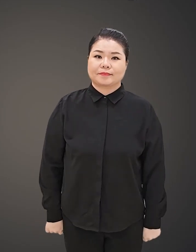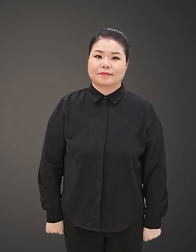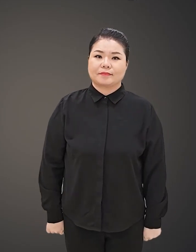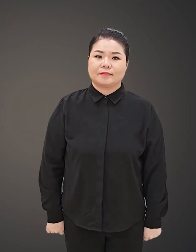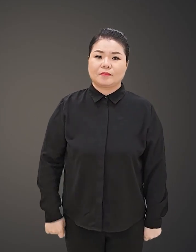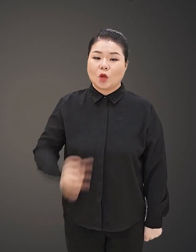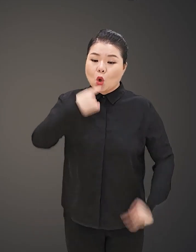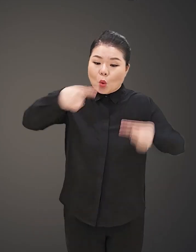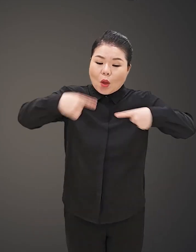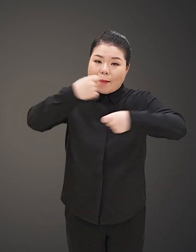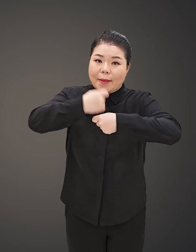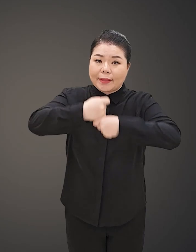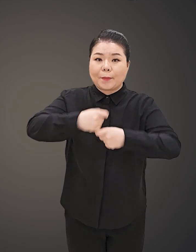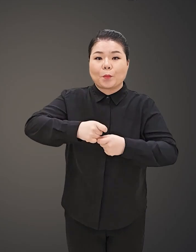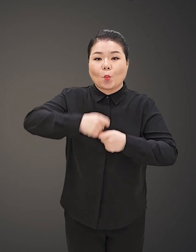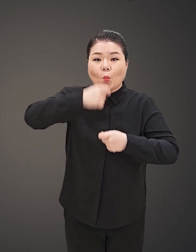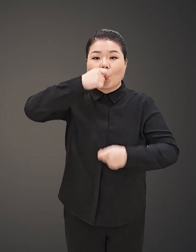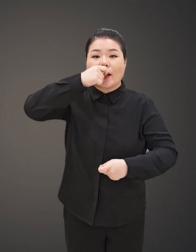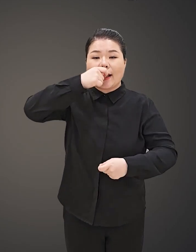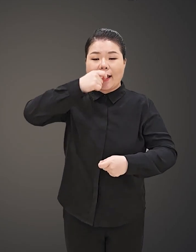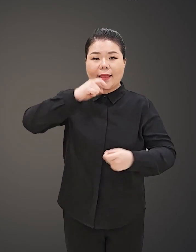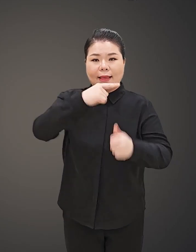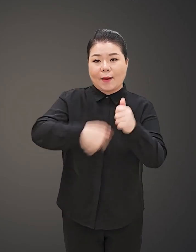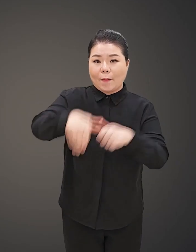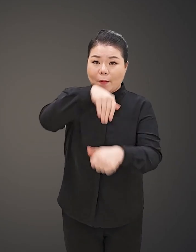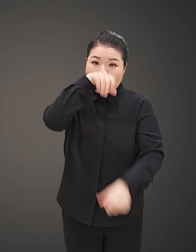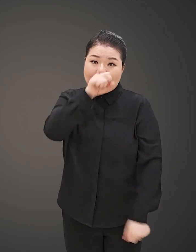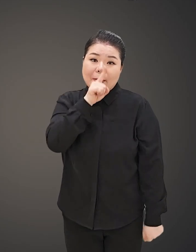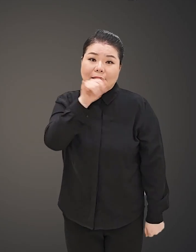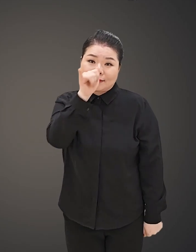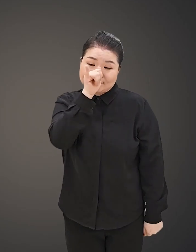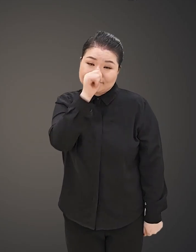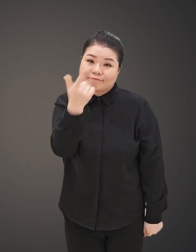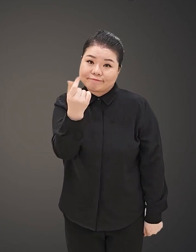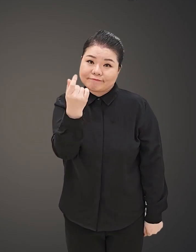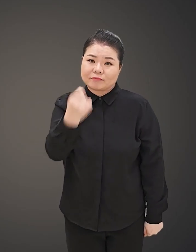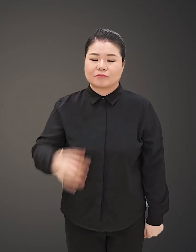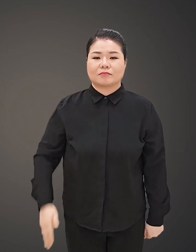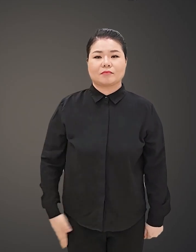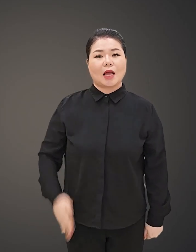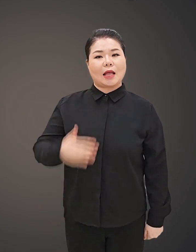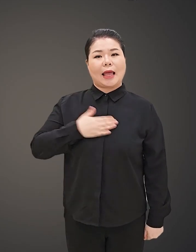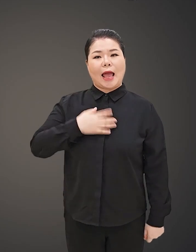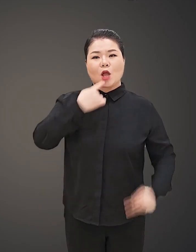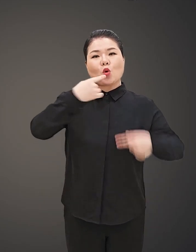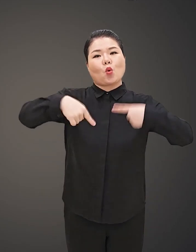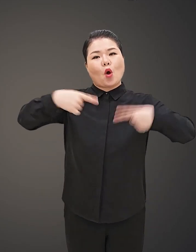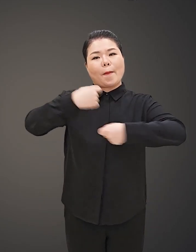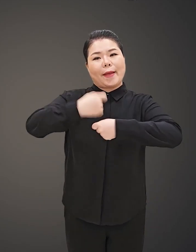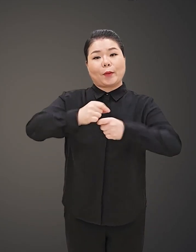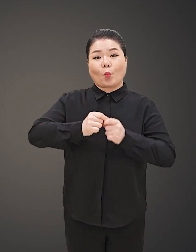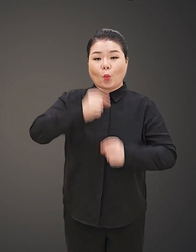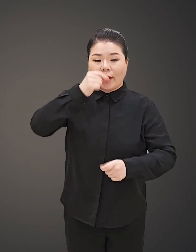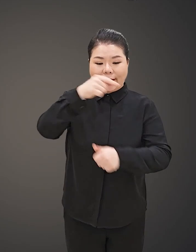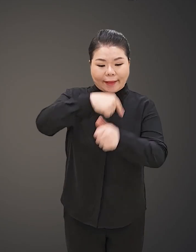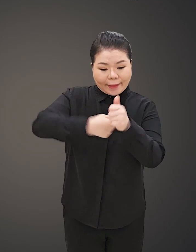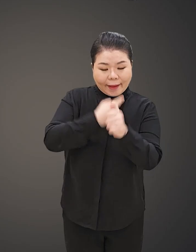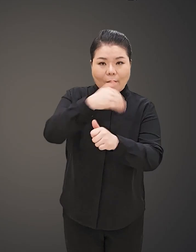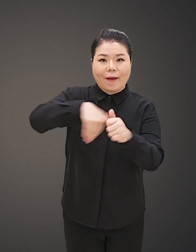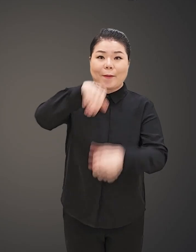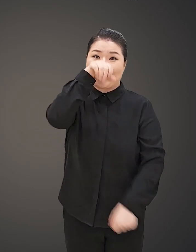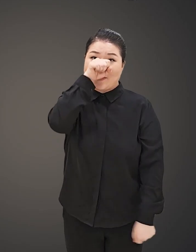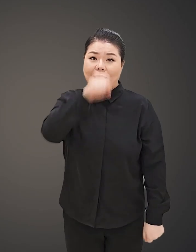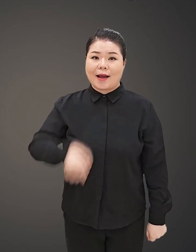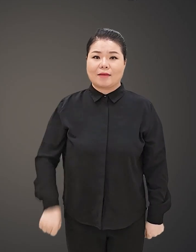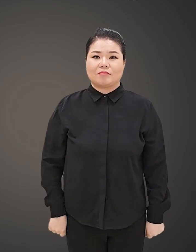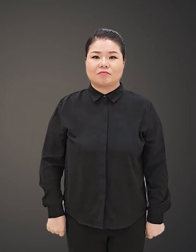종이 빨대는 친환경적이다라는 말이 있습니다. 난 종이 빨대 친환경적이지.